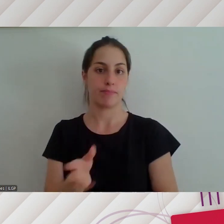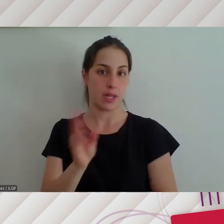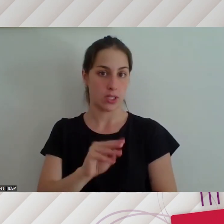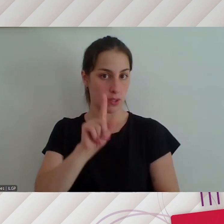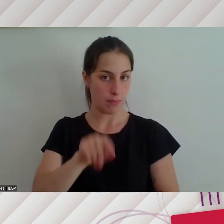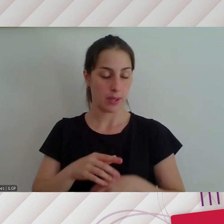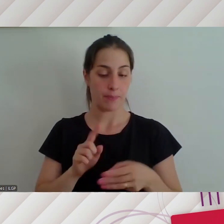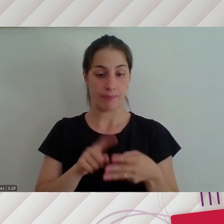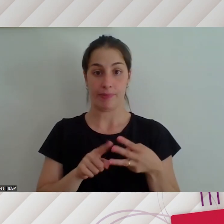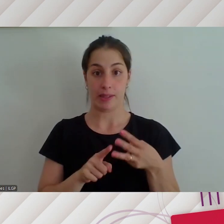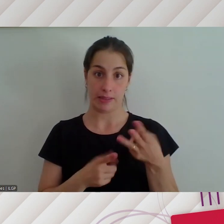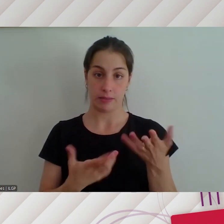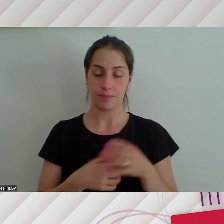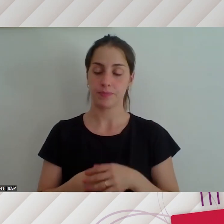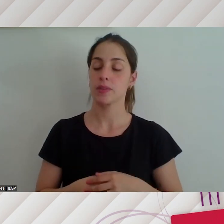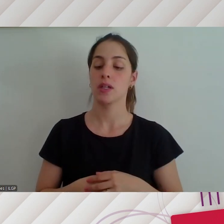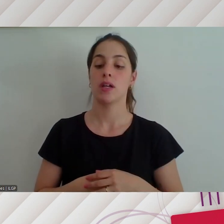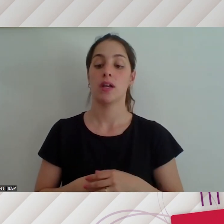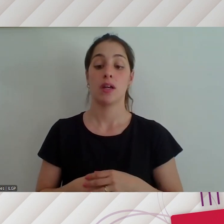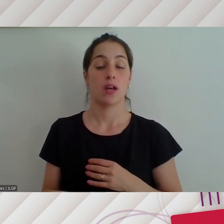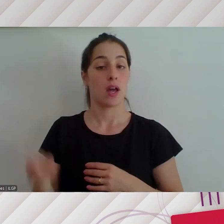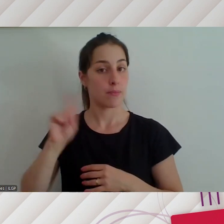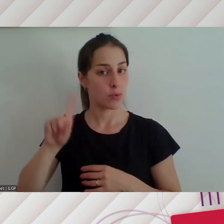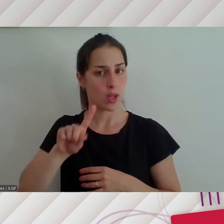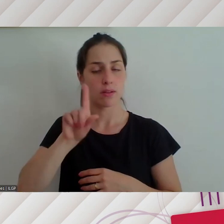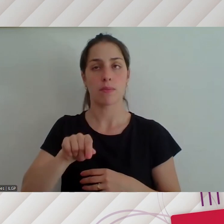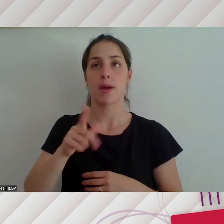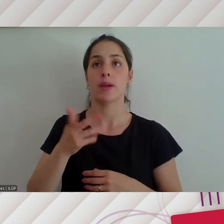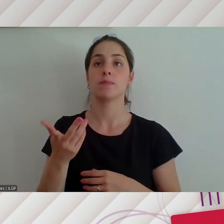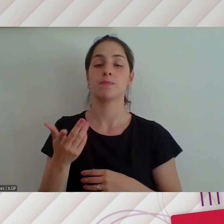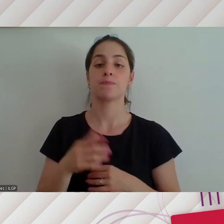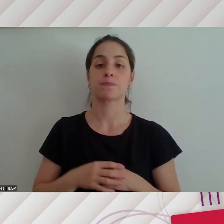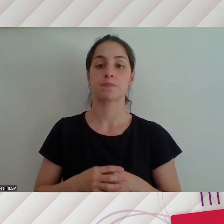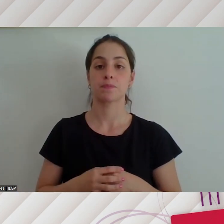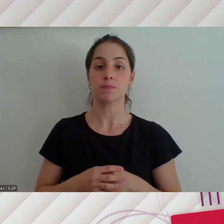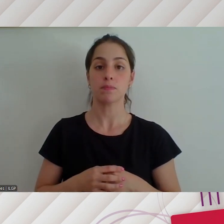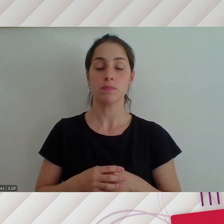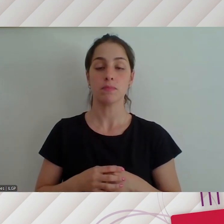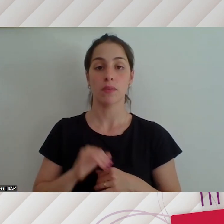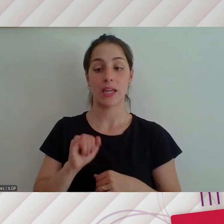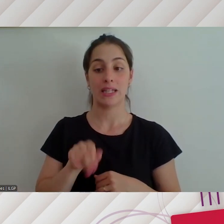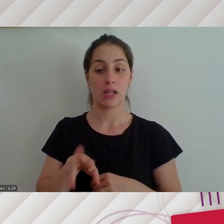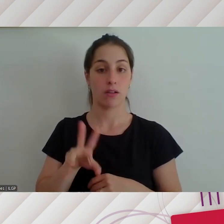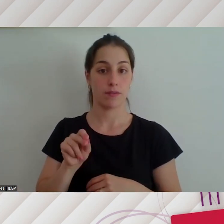Ponto importante também, que tem sido acarinhado pelo INA,